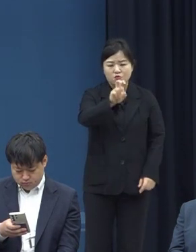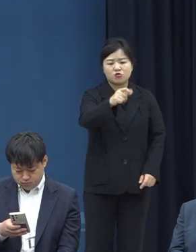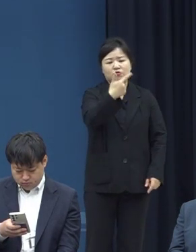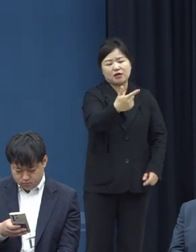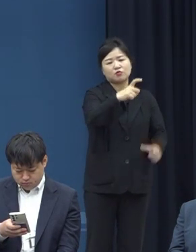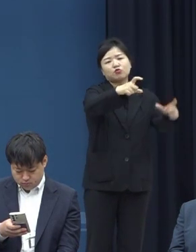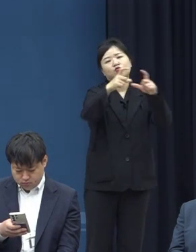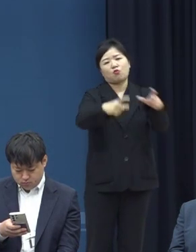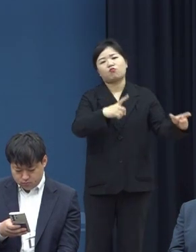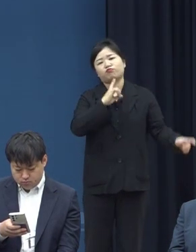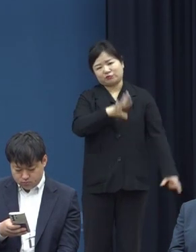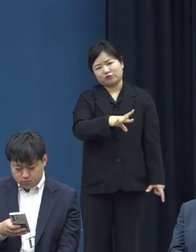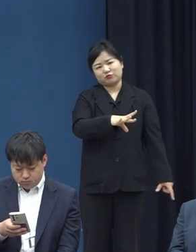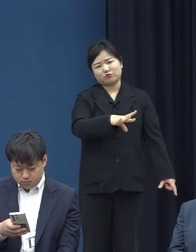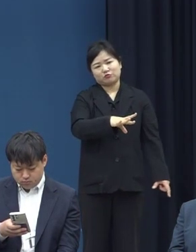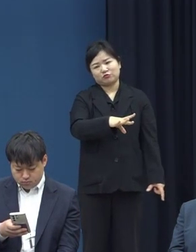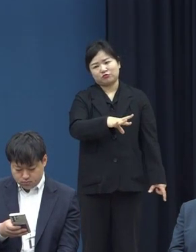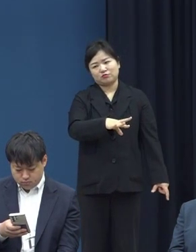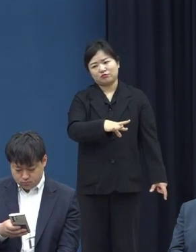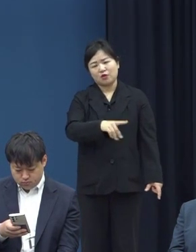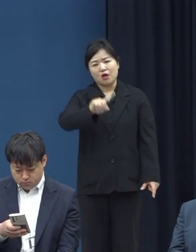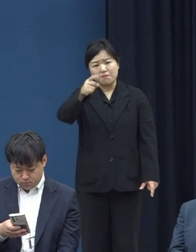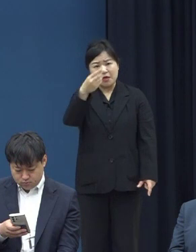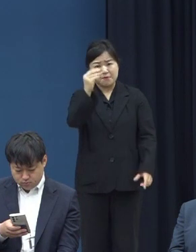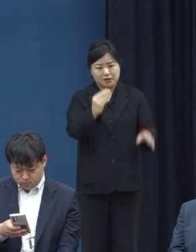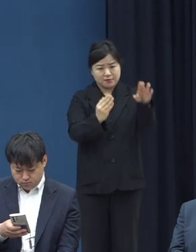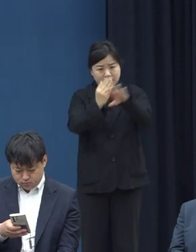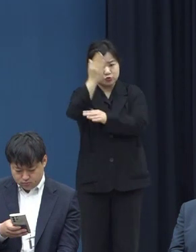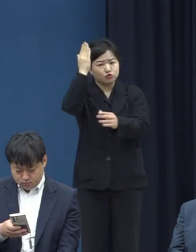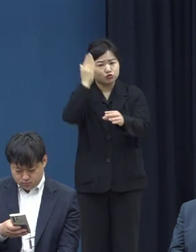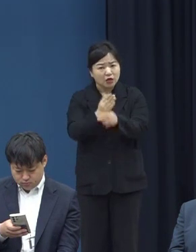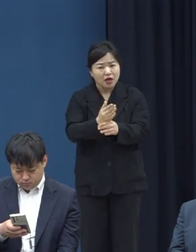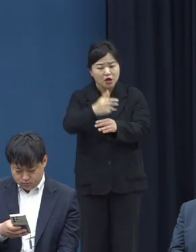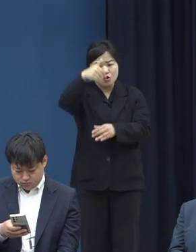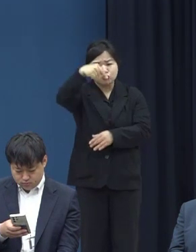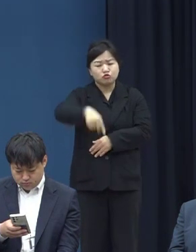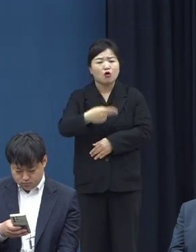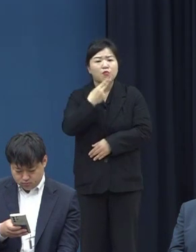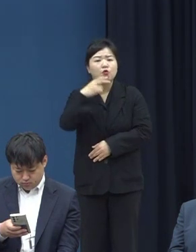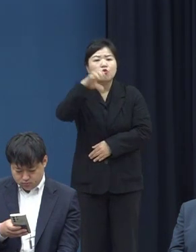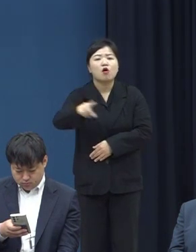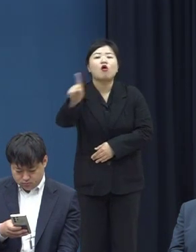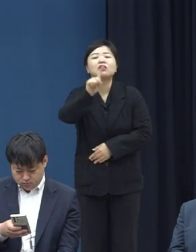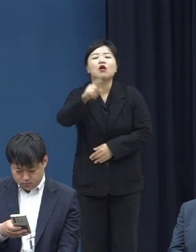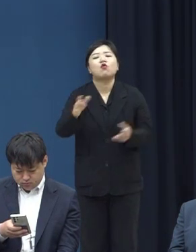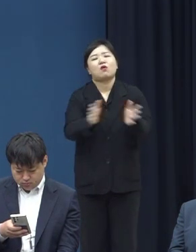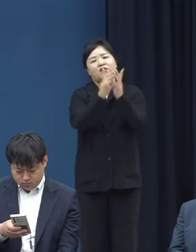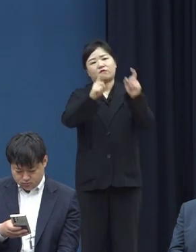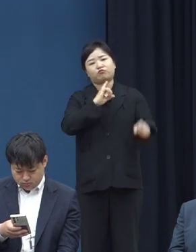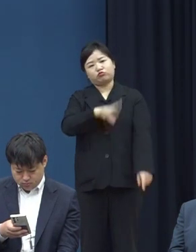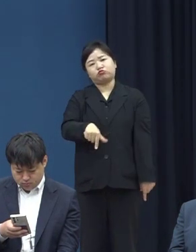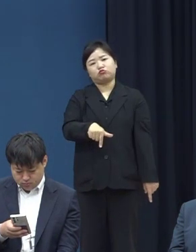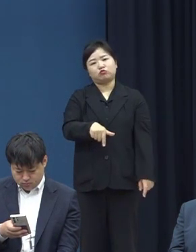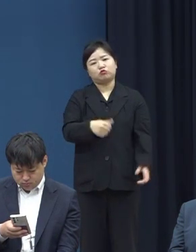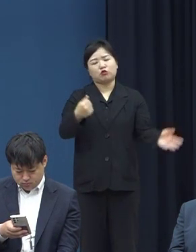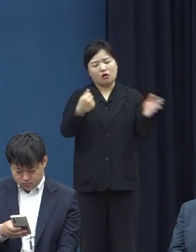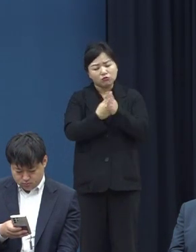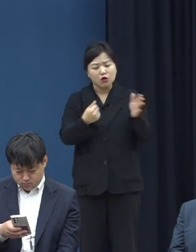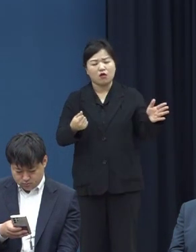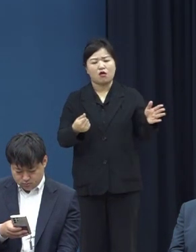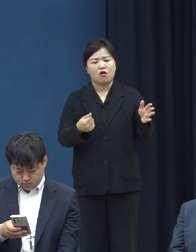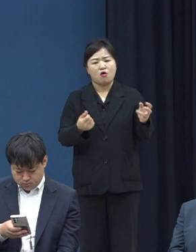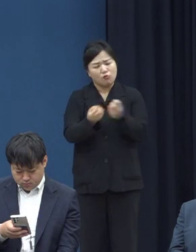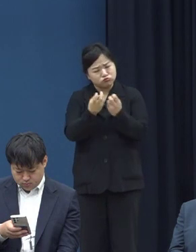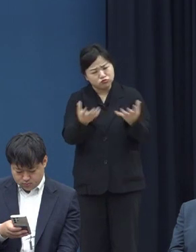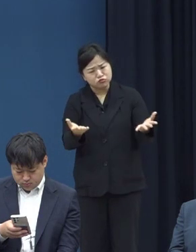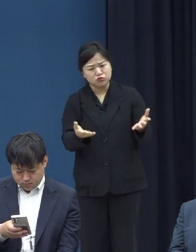읍면동이 있는 상황입니다. 또 100만 이상 되는 도시 중에서 구청이 없는 데는 우리 화성밖에 없어요. 그러다 보니까 어쩔